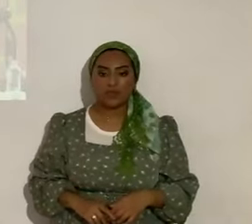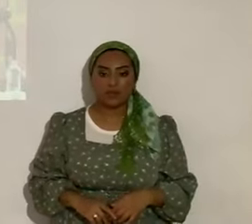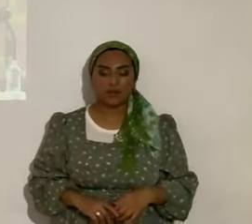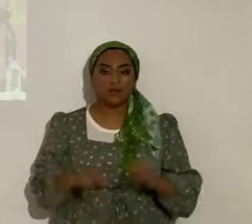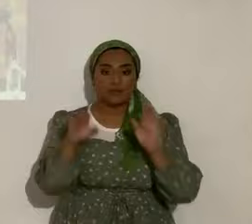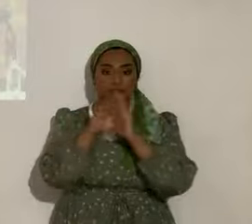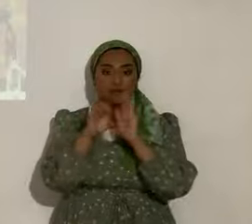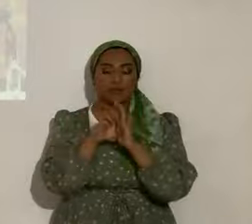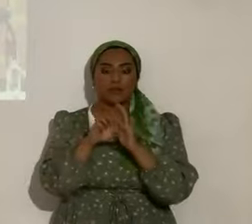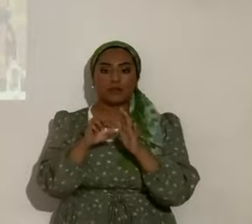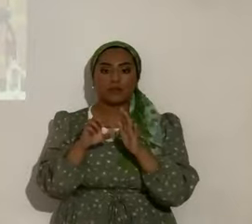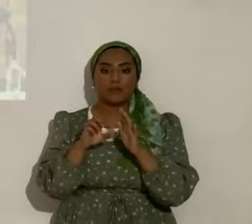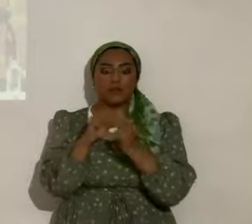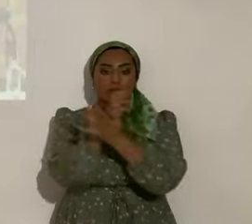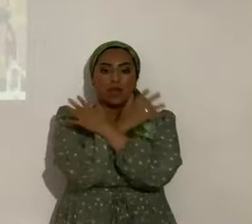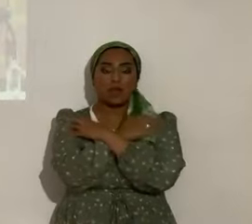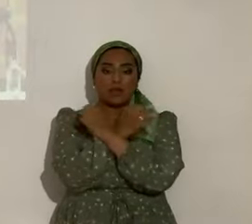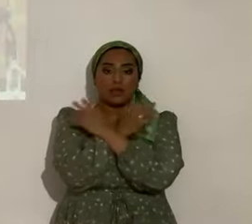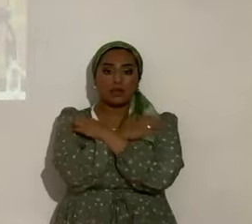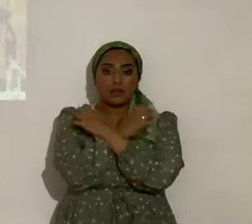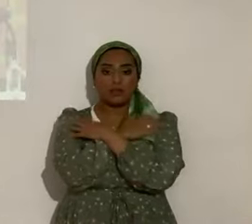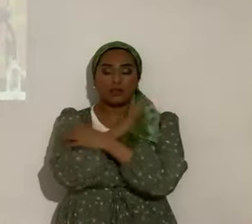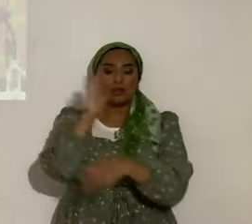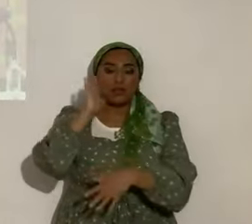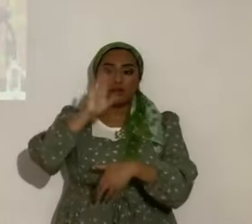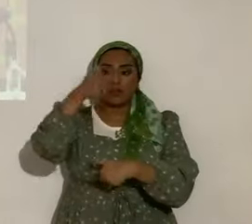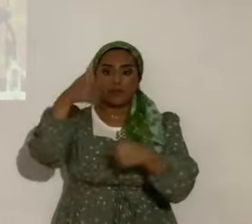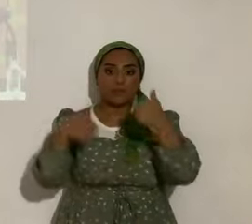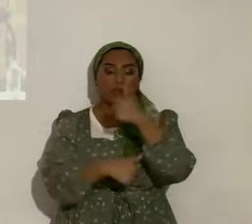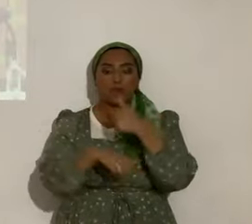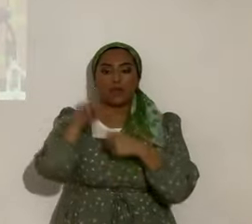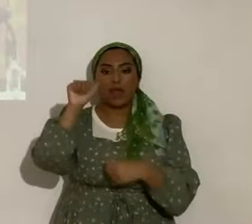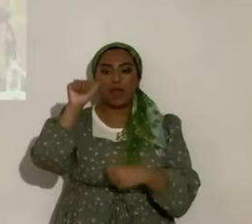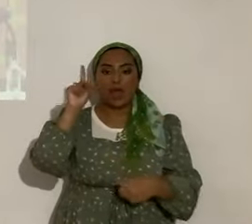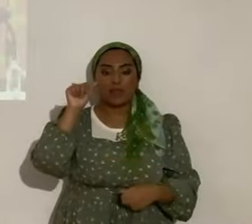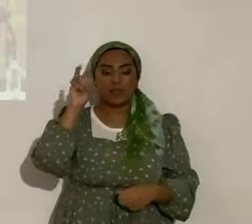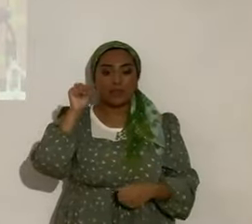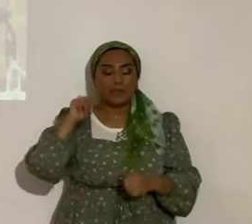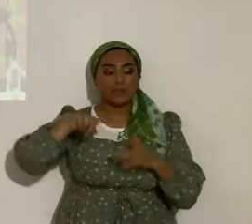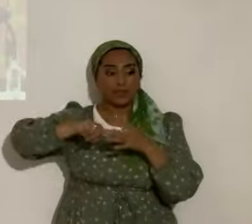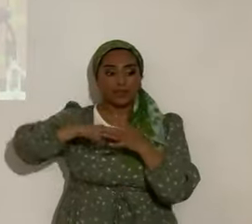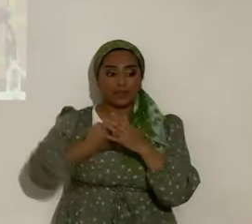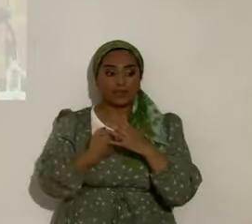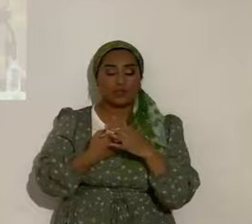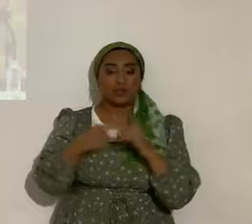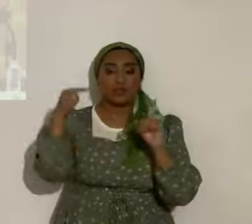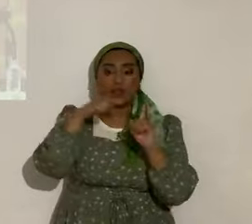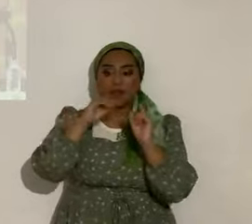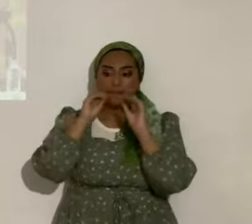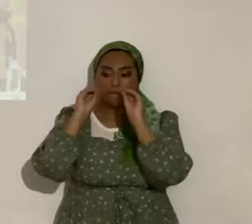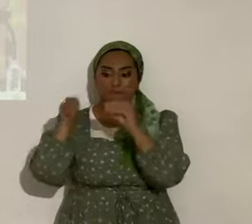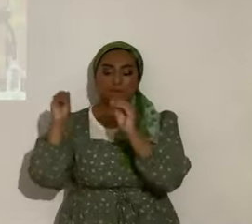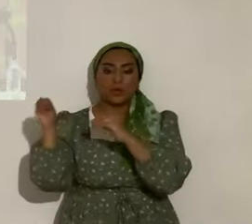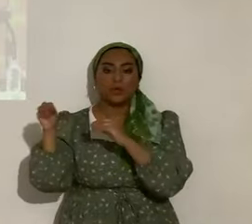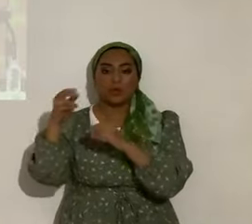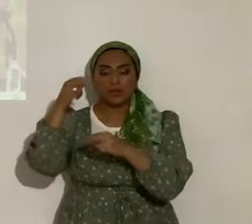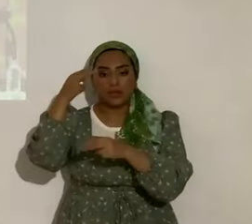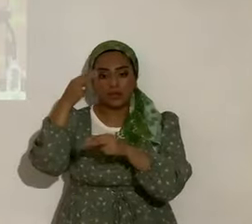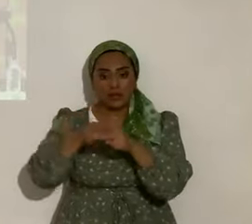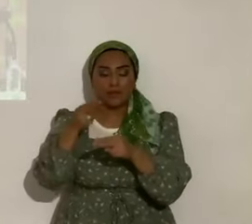ejemplo, los animales estaban sujetos a Adán en un principio, y él les puso nombres